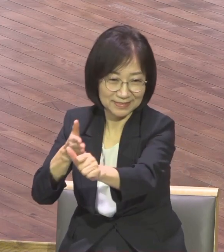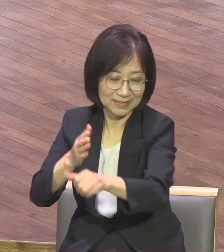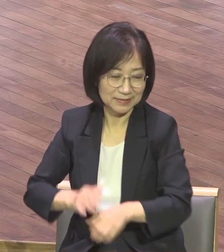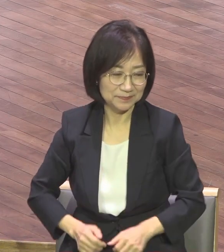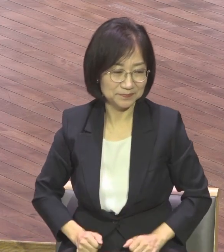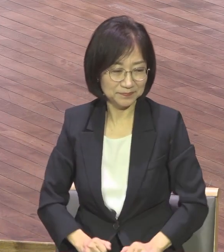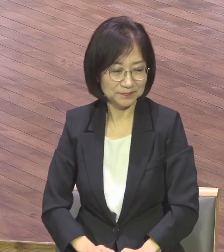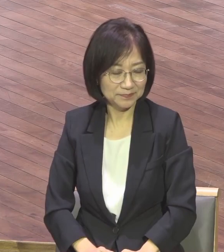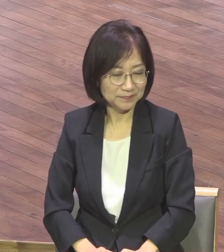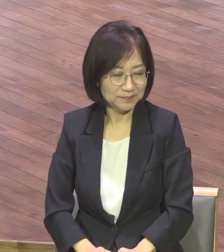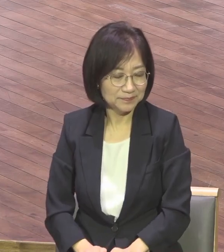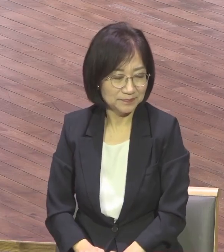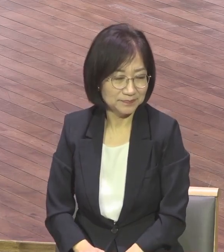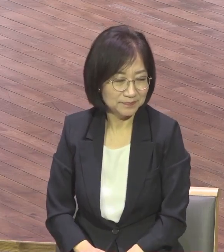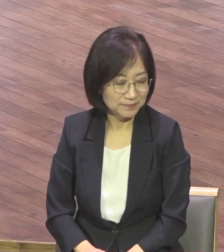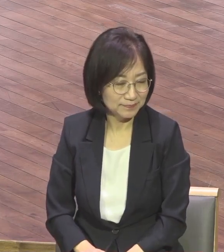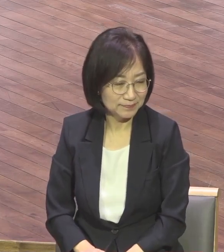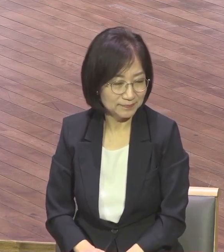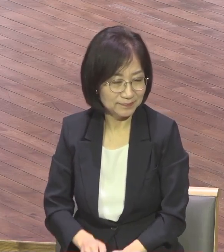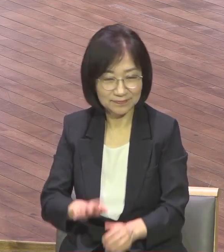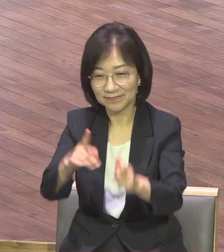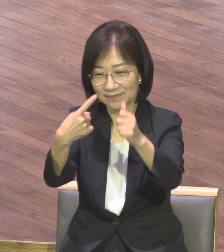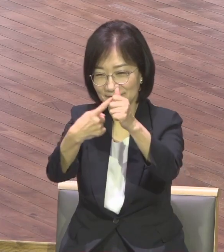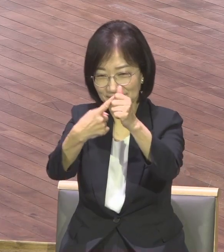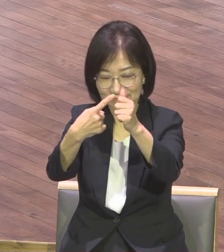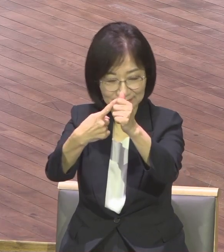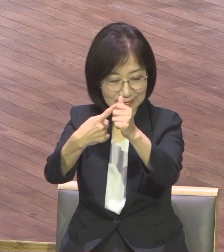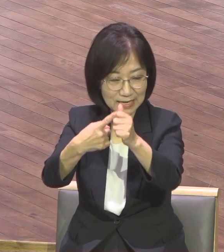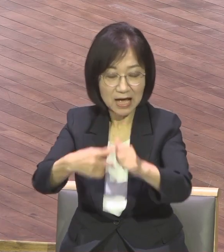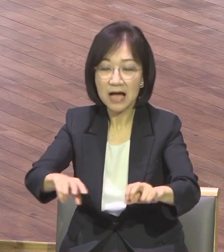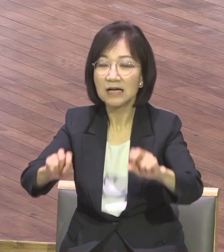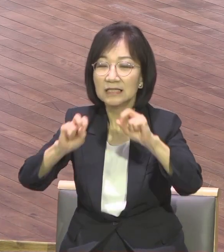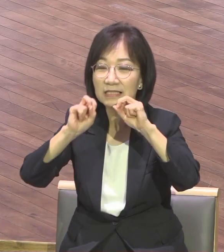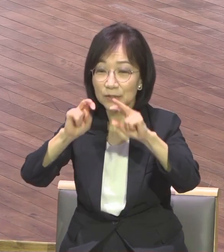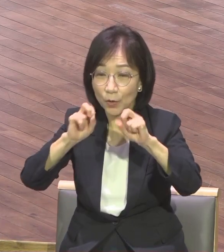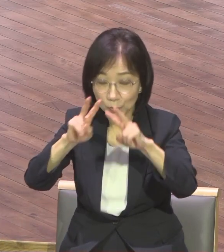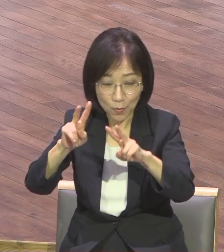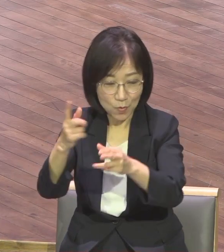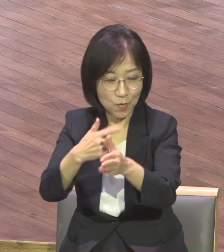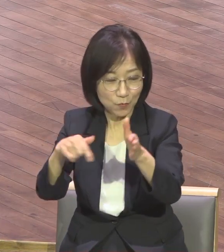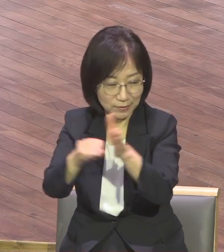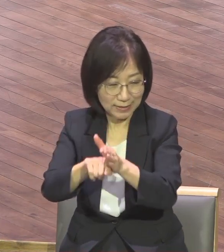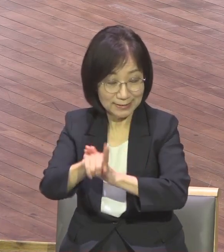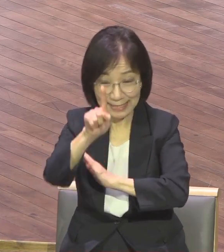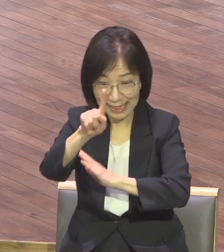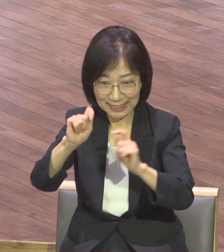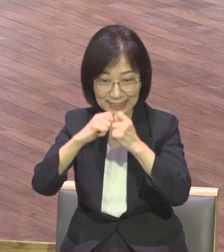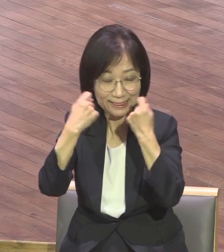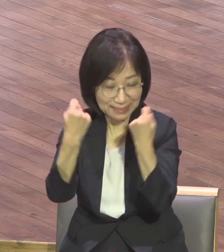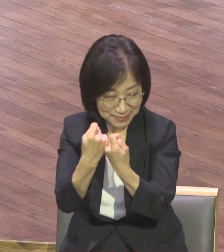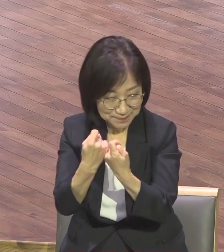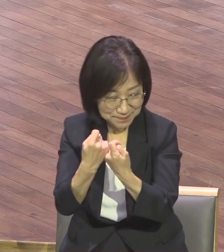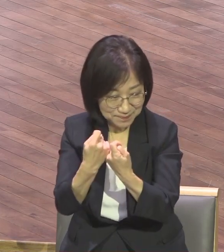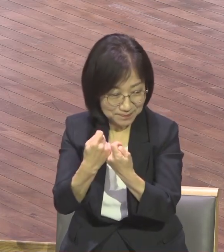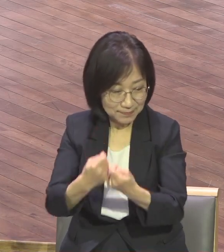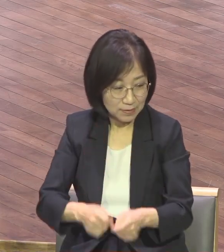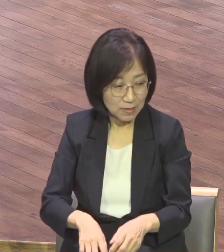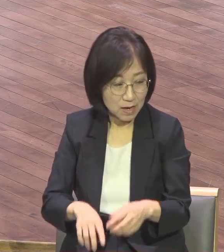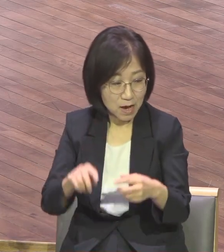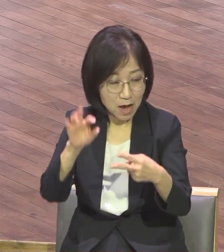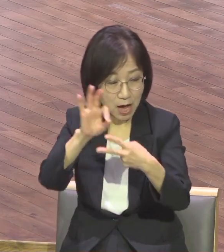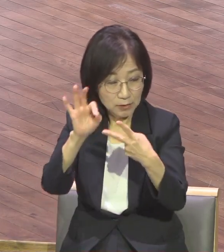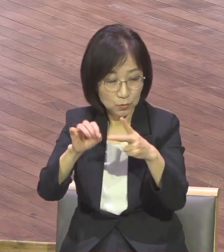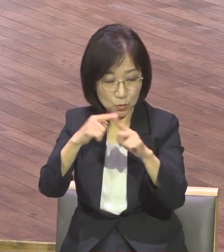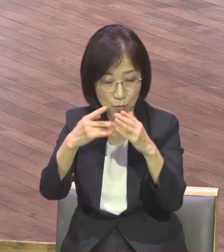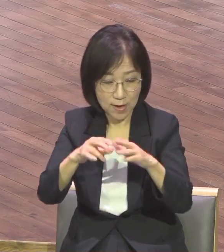서시기를 주님으로 축복합니다. 그럼 첫째로 선교의 원팀입니다. 1절입니다. 안디옥 교회의 선교사들과 교사들이